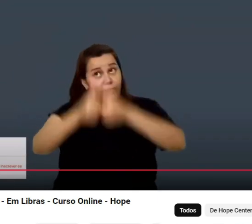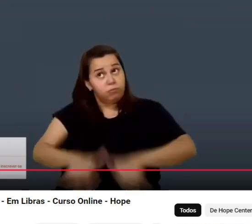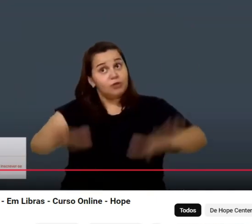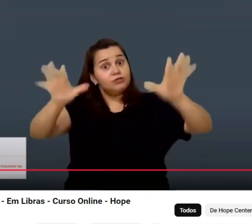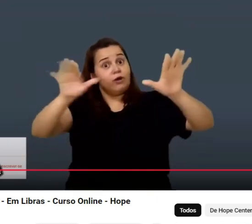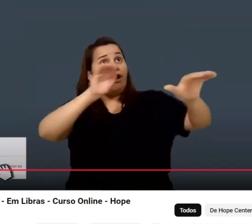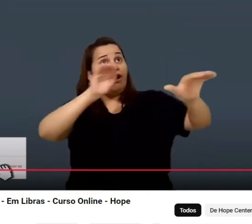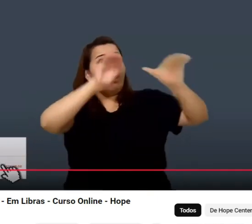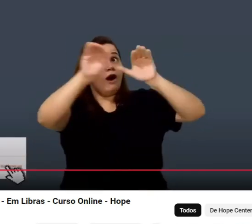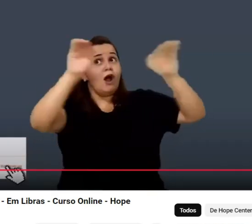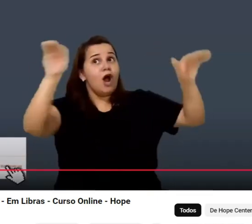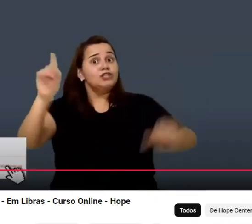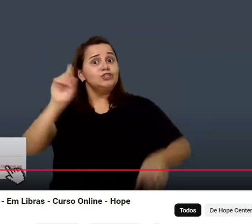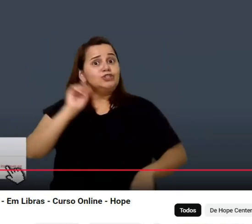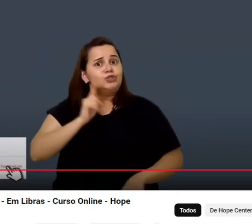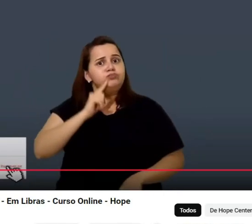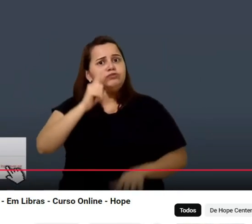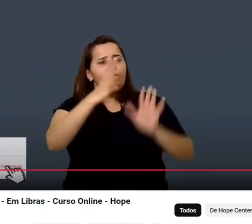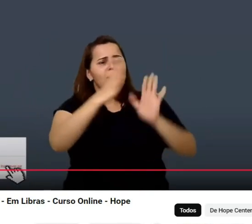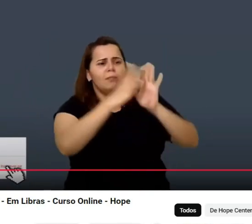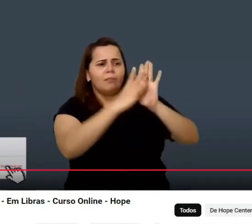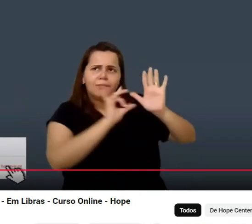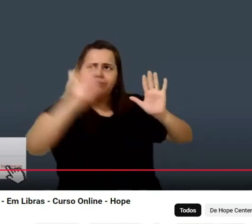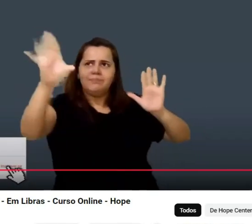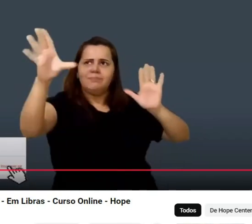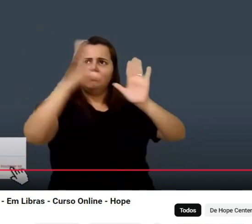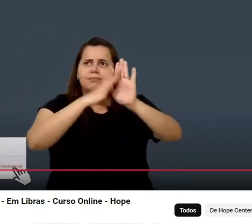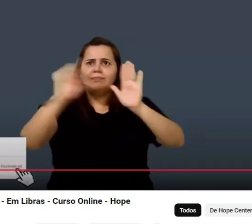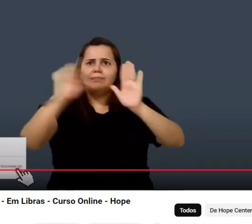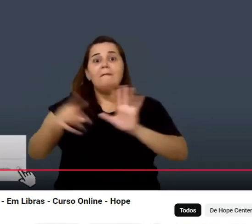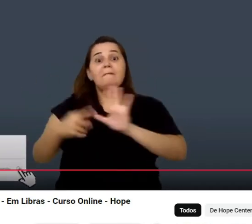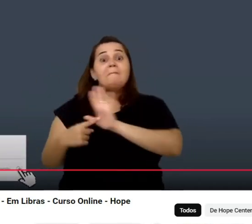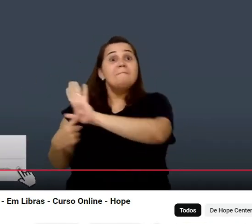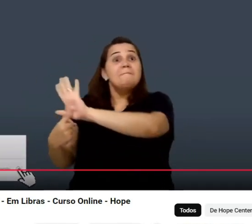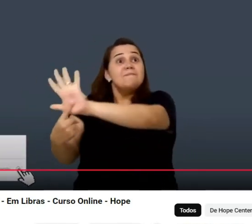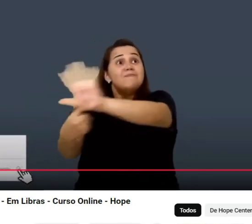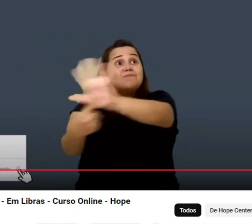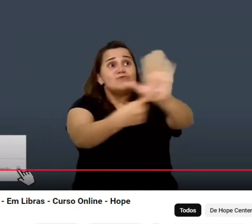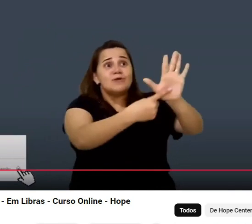esse vídeo e também chamar seus amigos, fazer